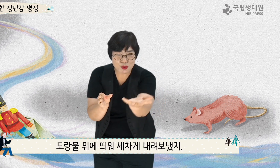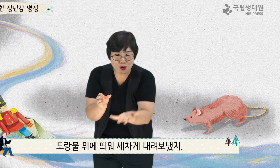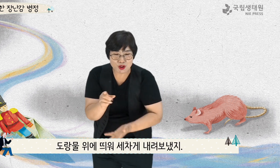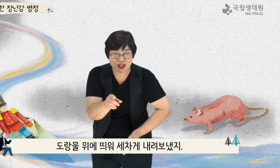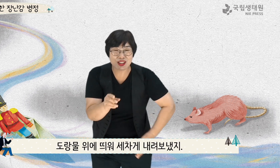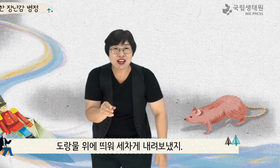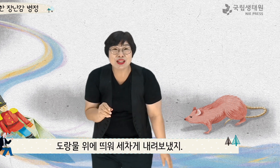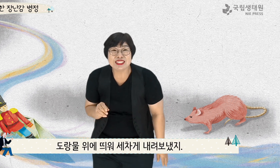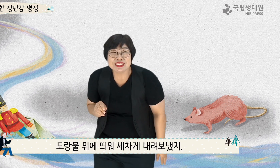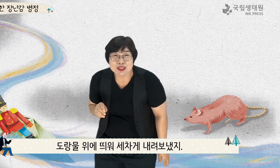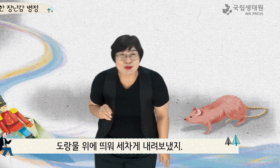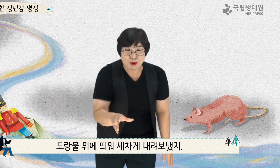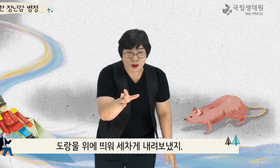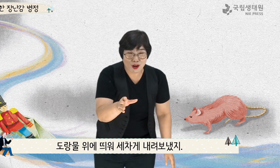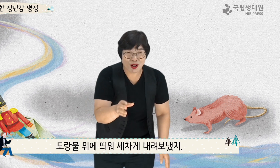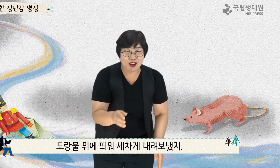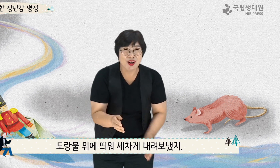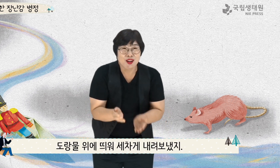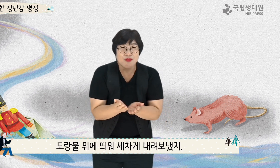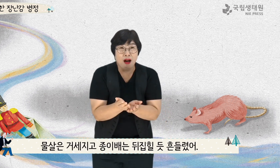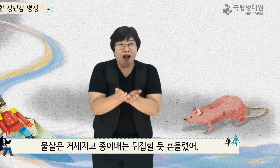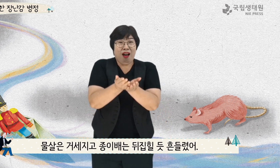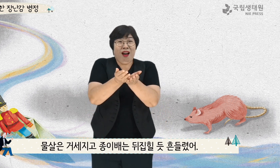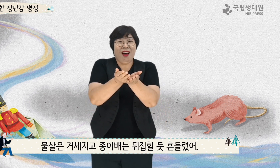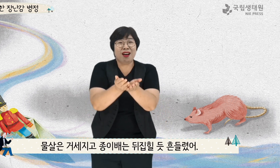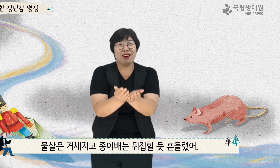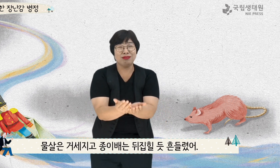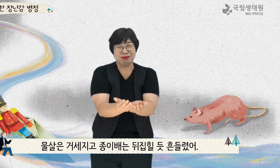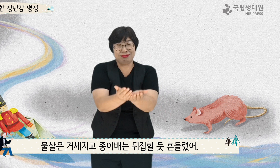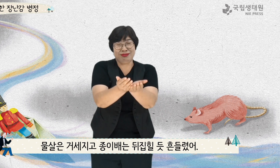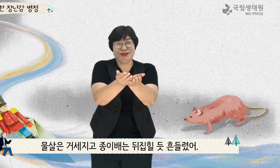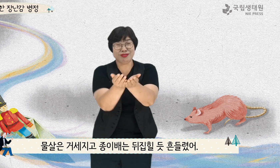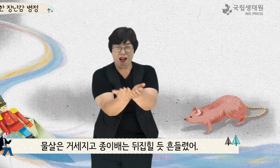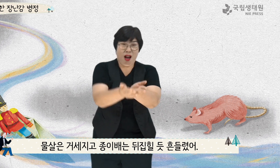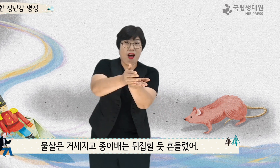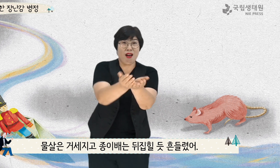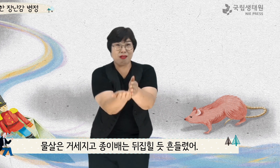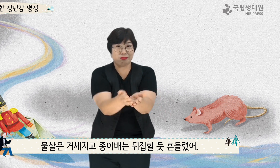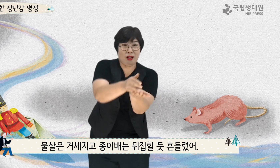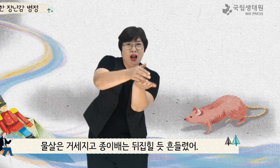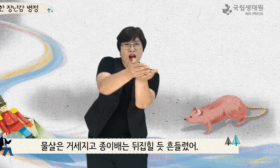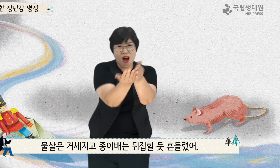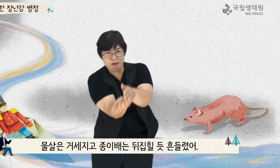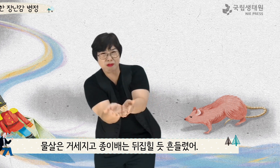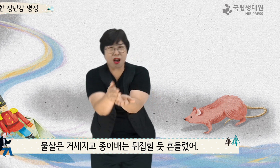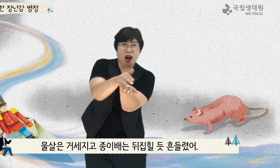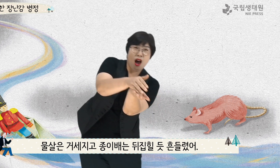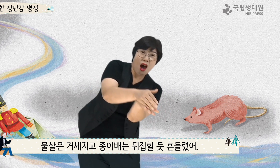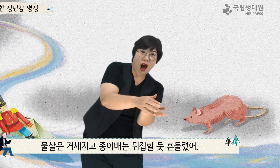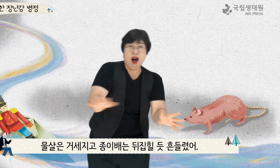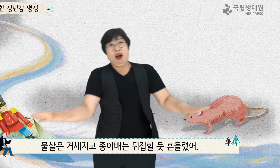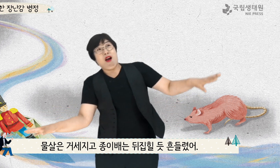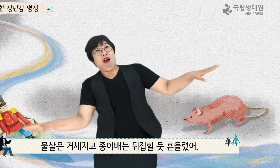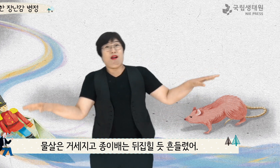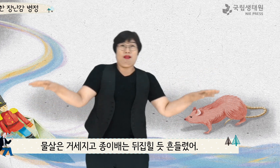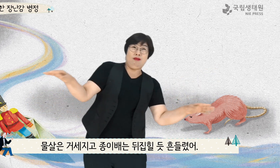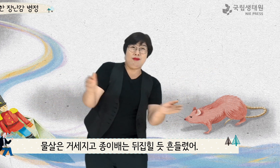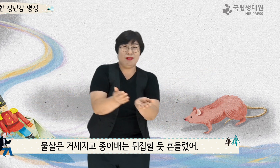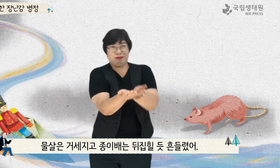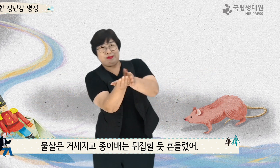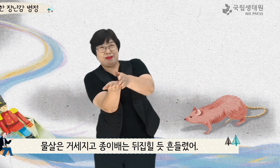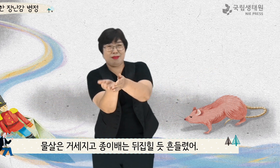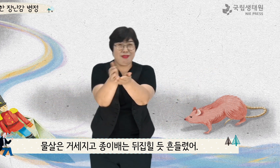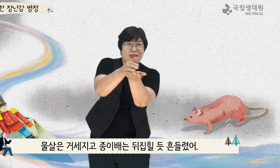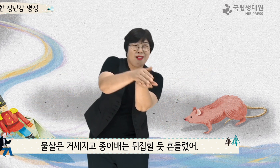도랑물 위에 띄워 세차게 내려보냈지. 물살은 거세지고 종이배는 뒤집힐 듯